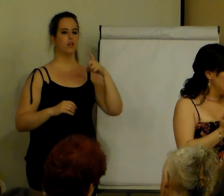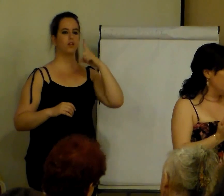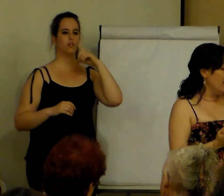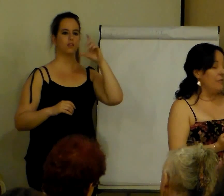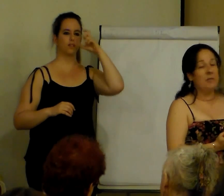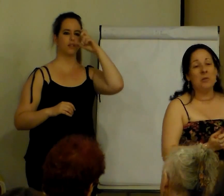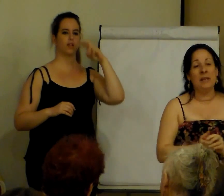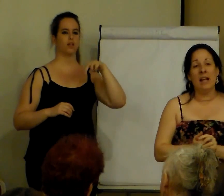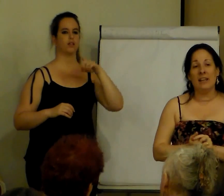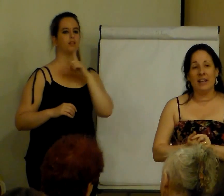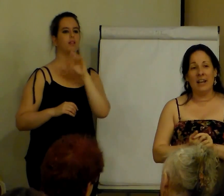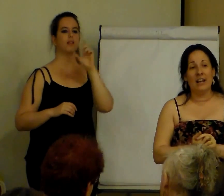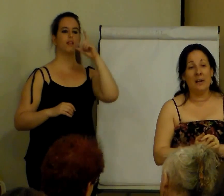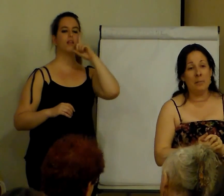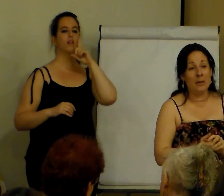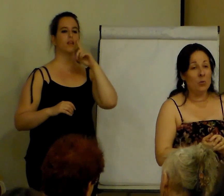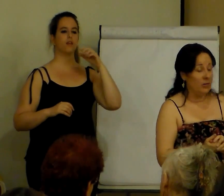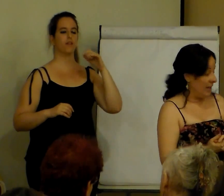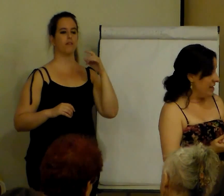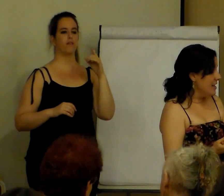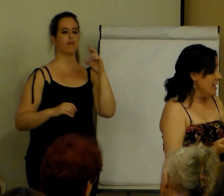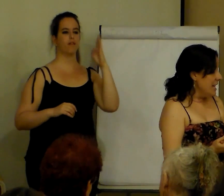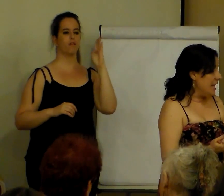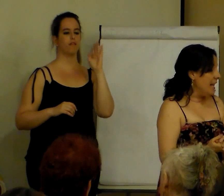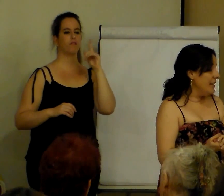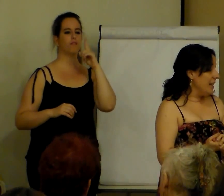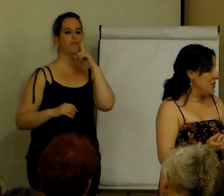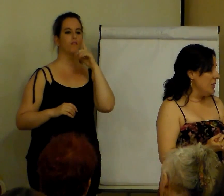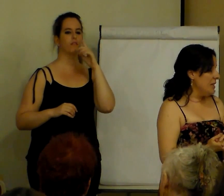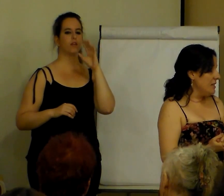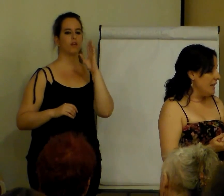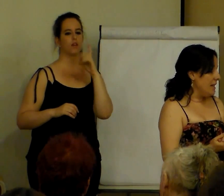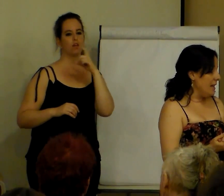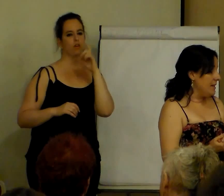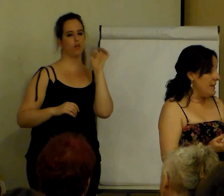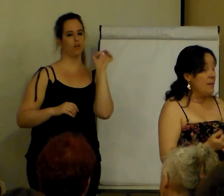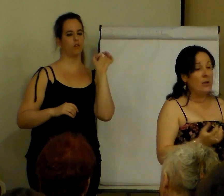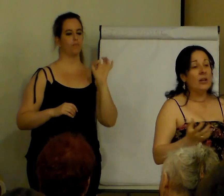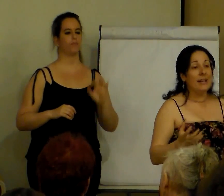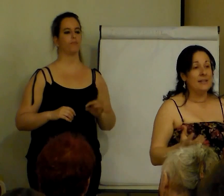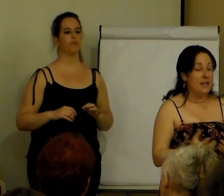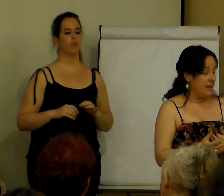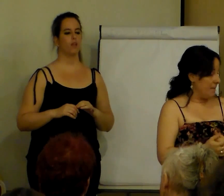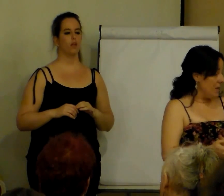es la causa de la fibromialgia? Que es la gran pregunta, y qué alteraciones